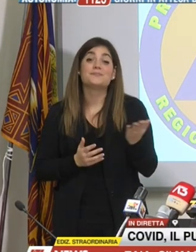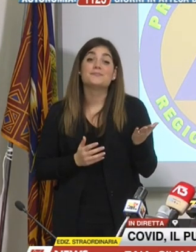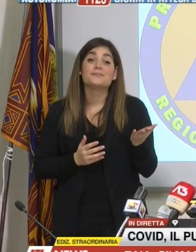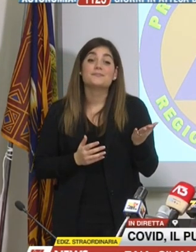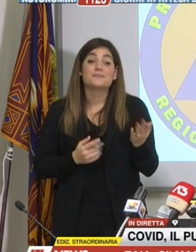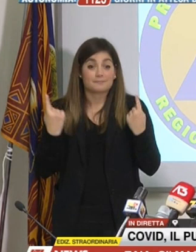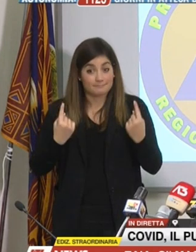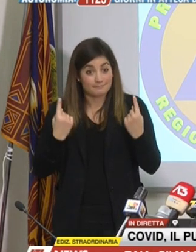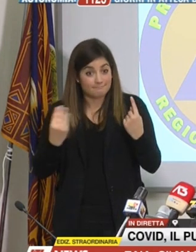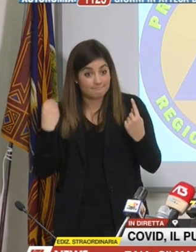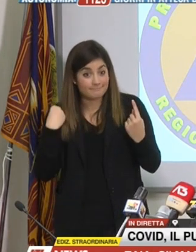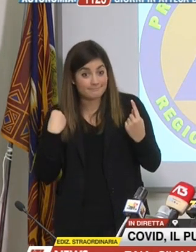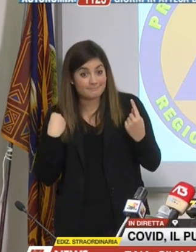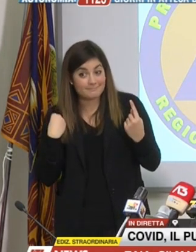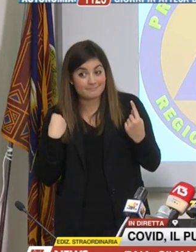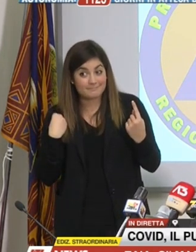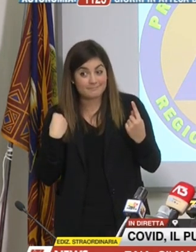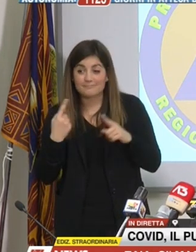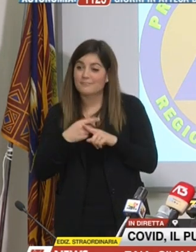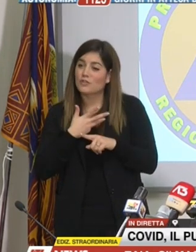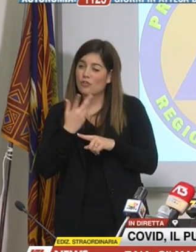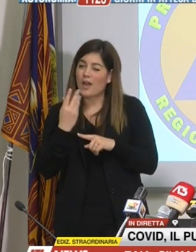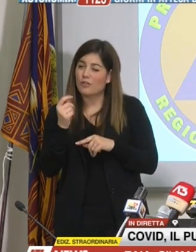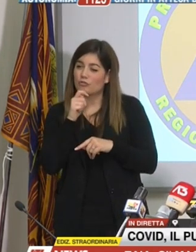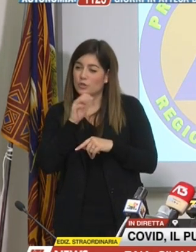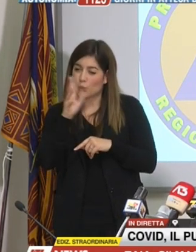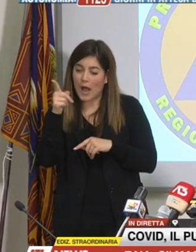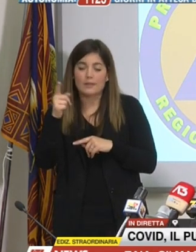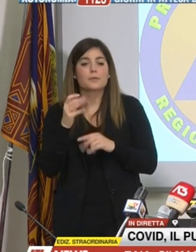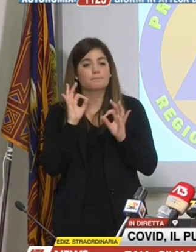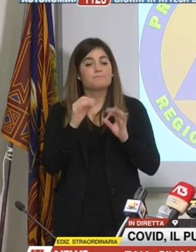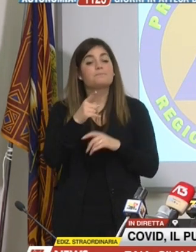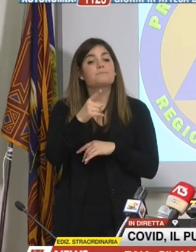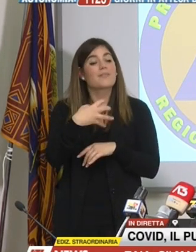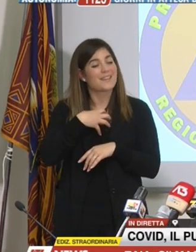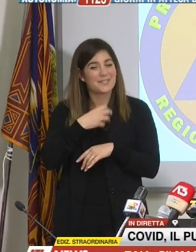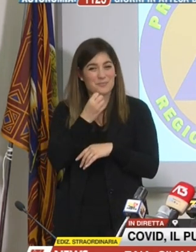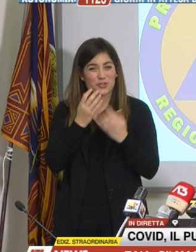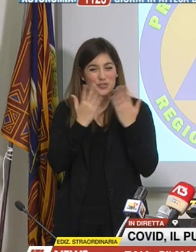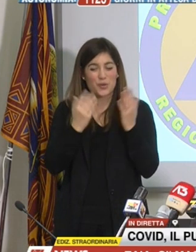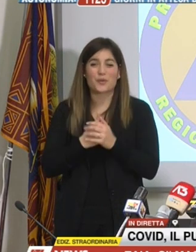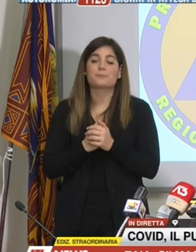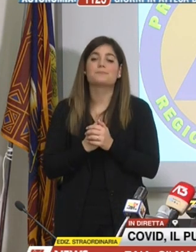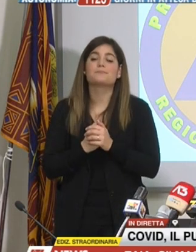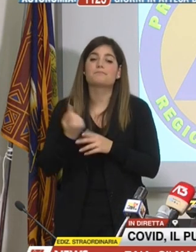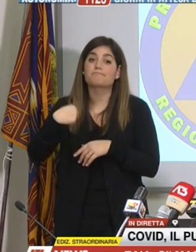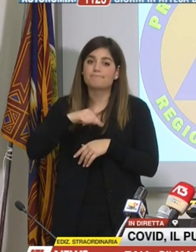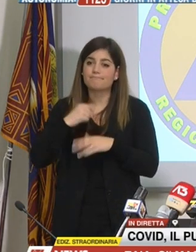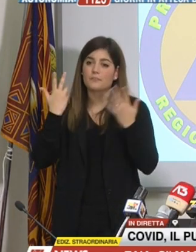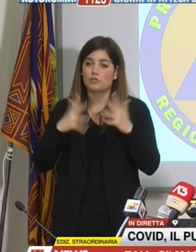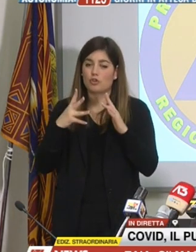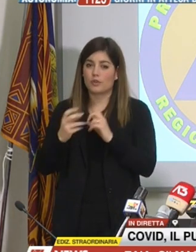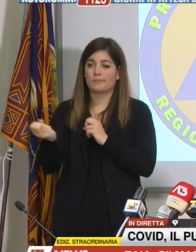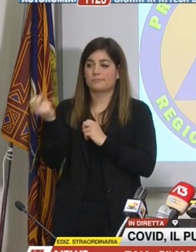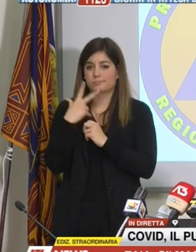2 ore sono poche. La domanda per sì. Il collega. Allora, assessore, buongiorno. Abbiamo più segnalazioni che